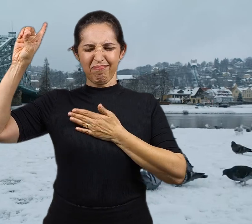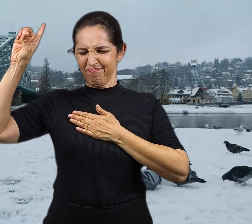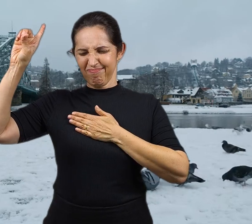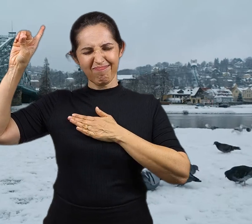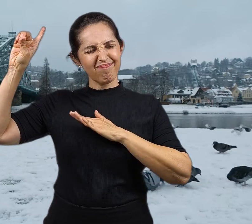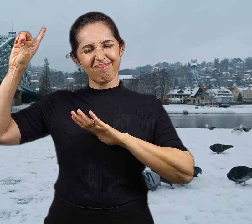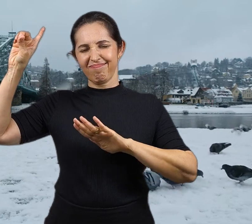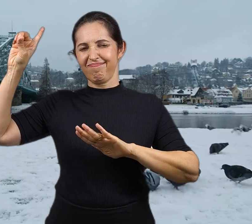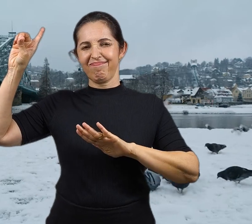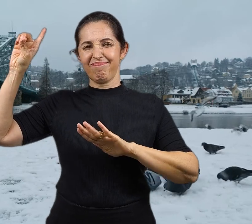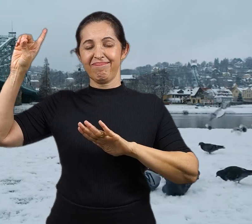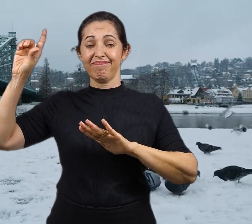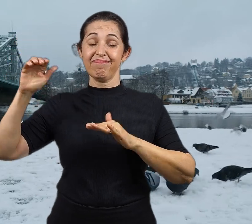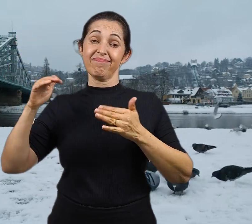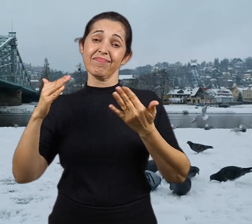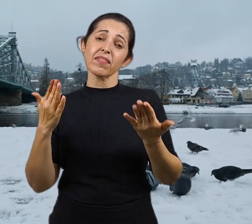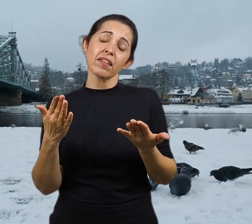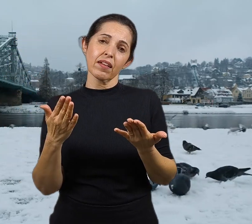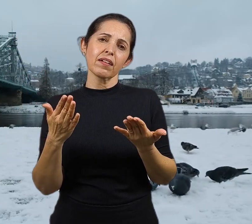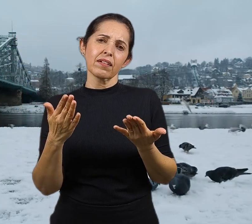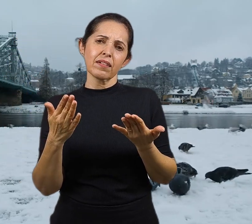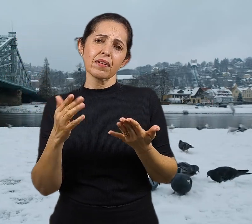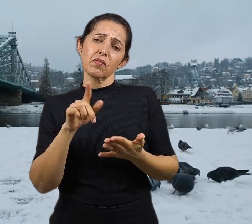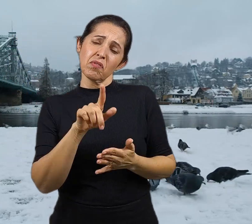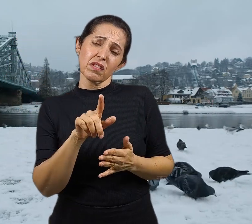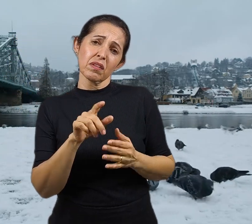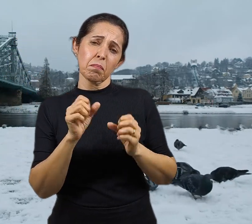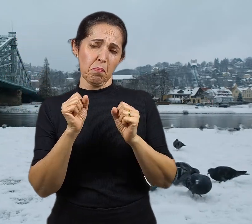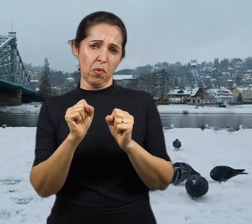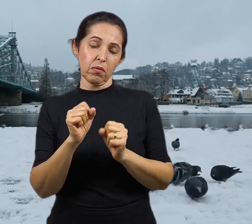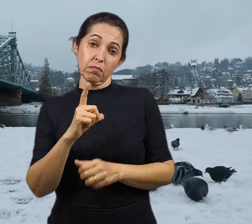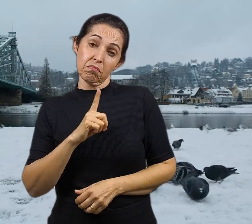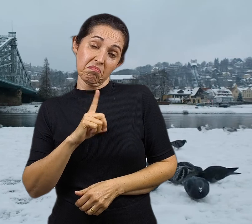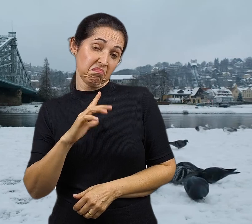seja salvo. Quem sabe? Talvez até.